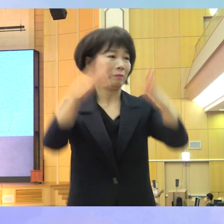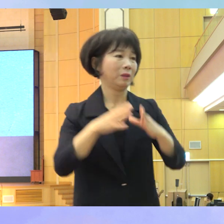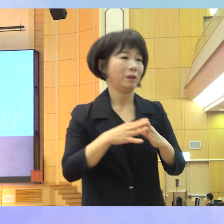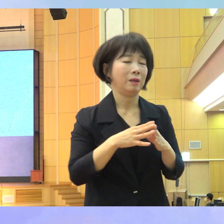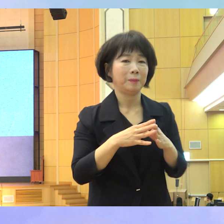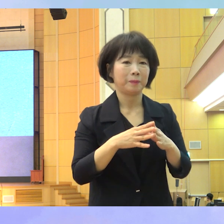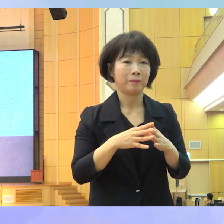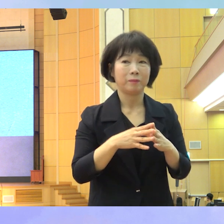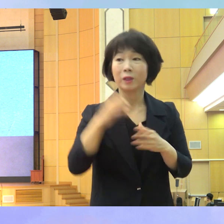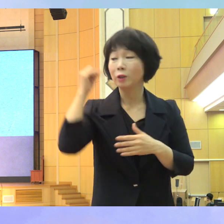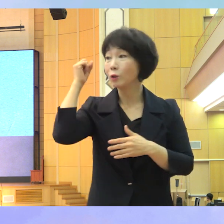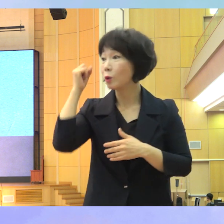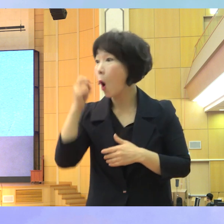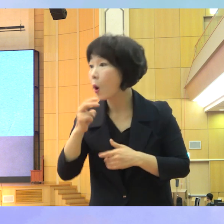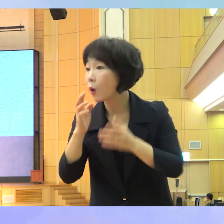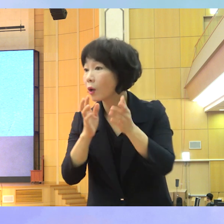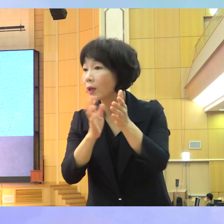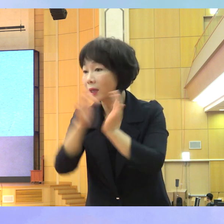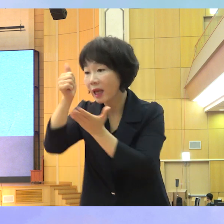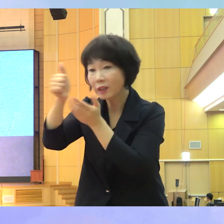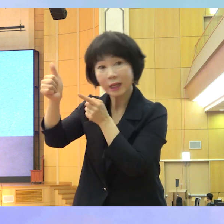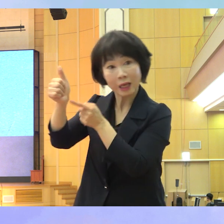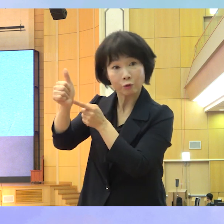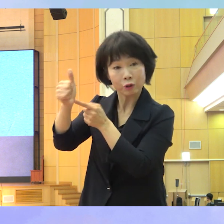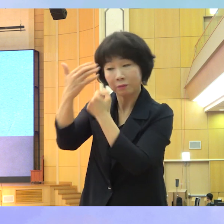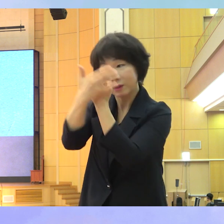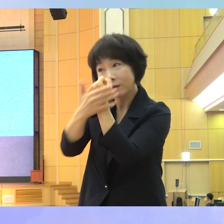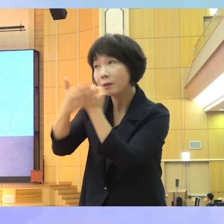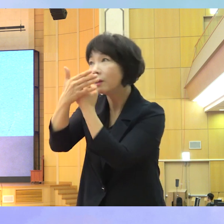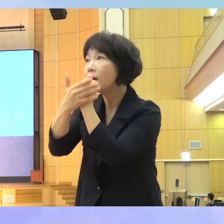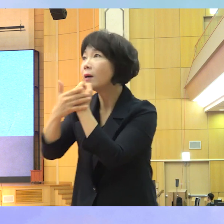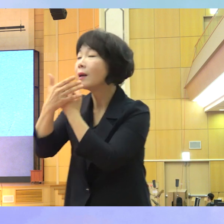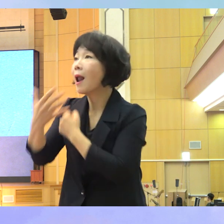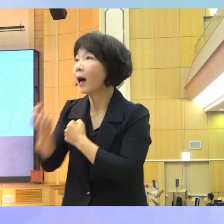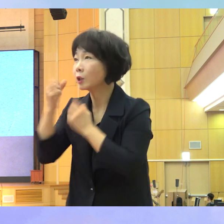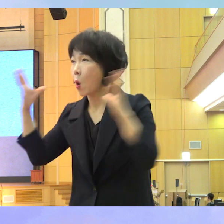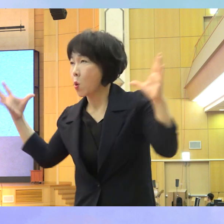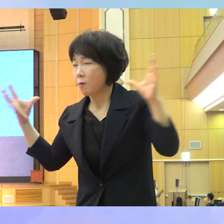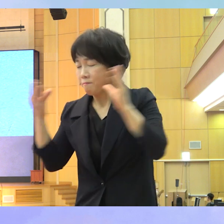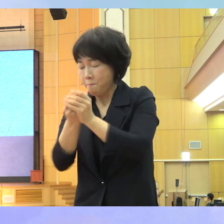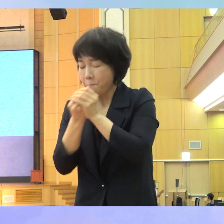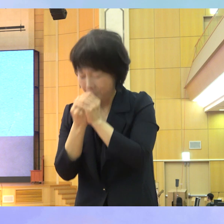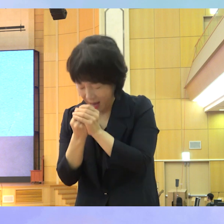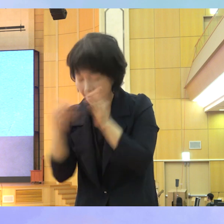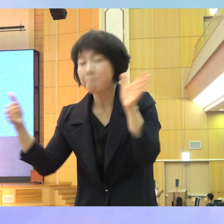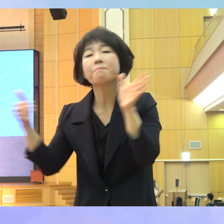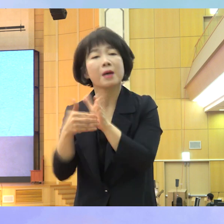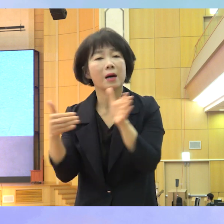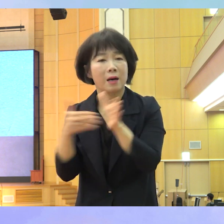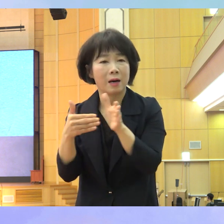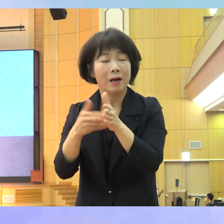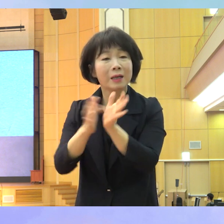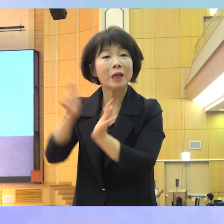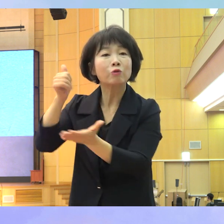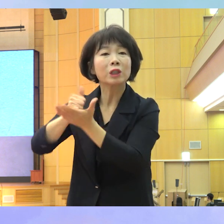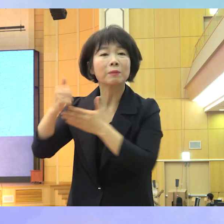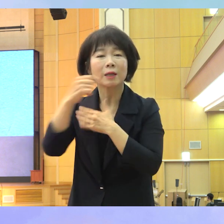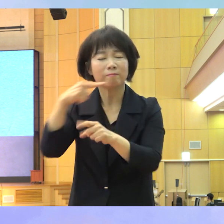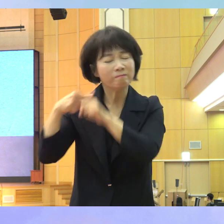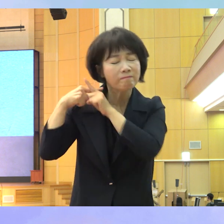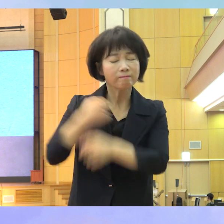그죠? 그리고 예수님의 은혜로 완성이 되었죠. 희생과 그